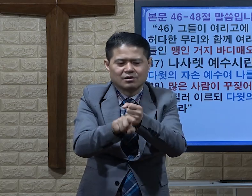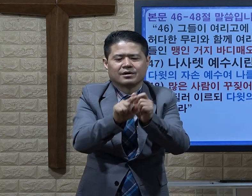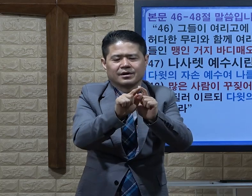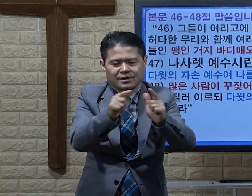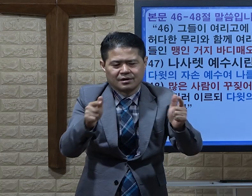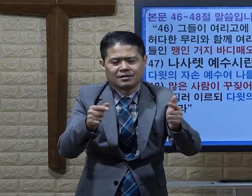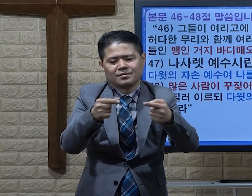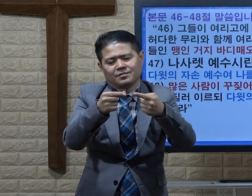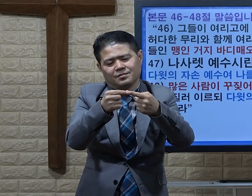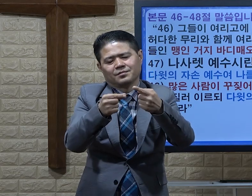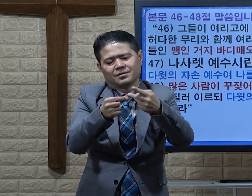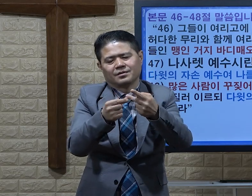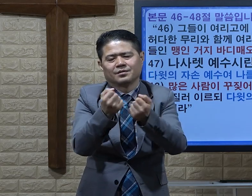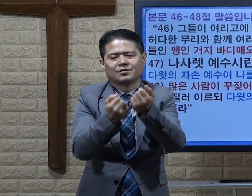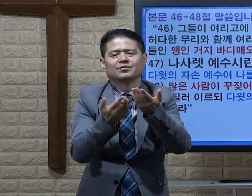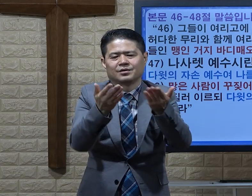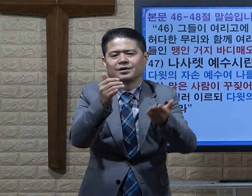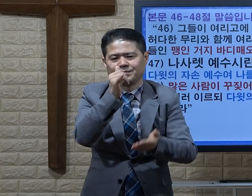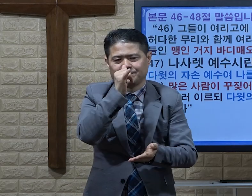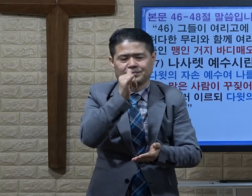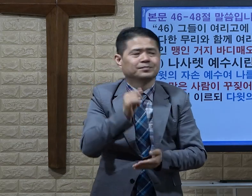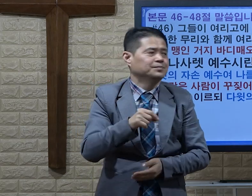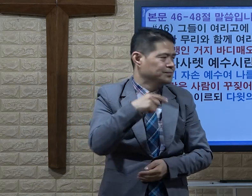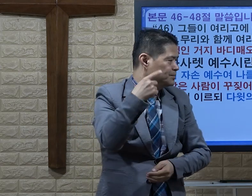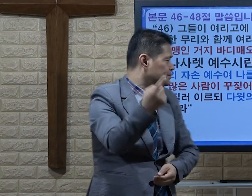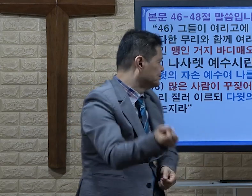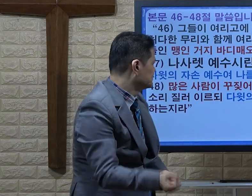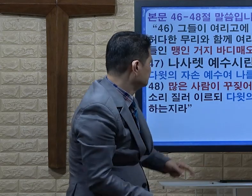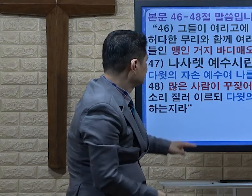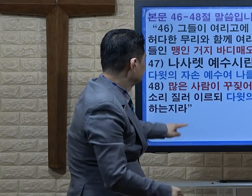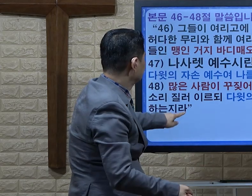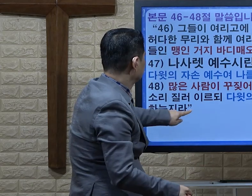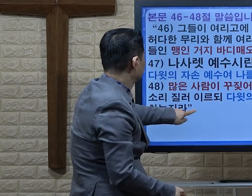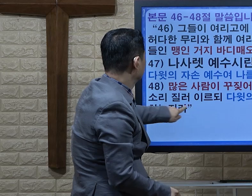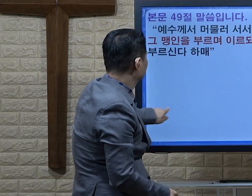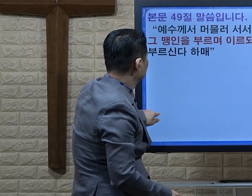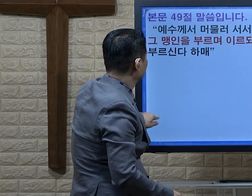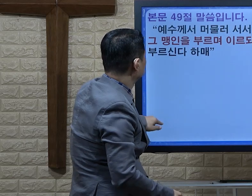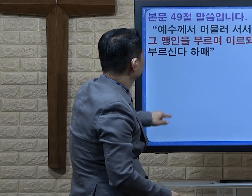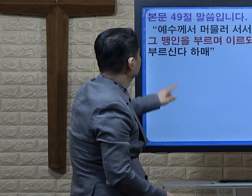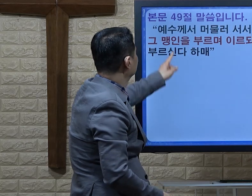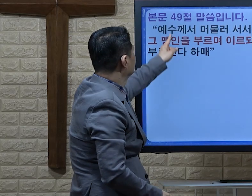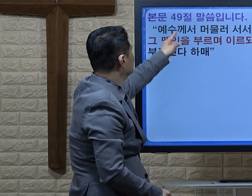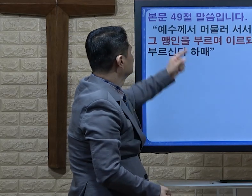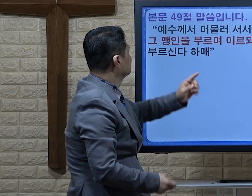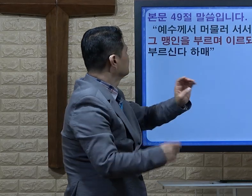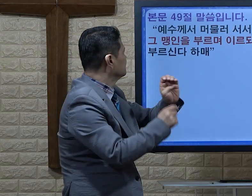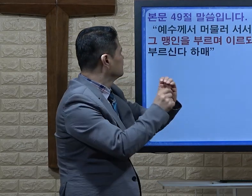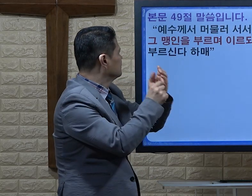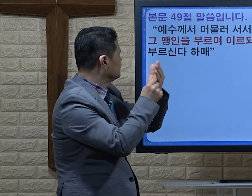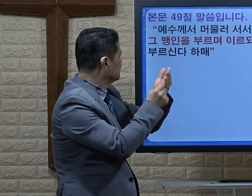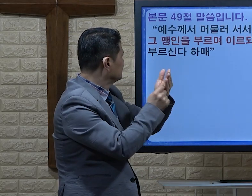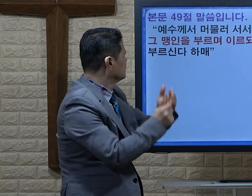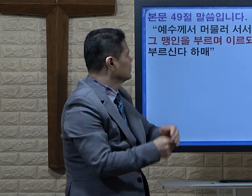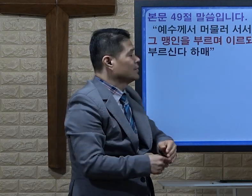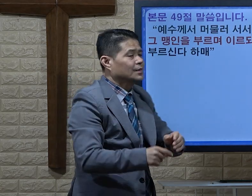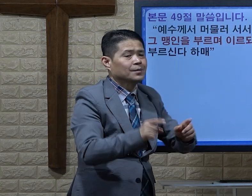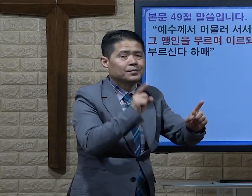대해서 제가 한 번 더 설명드리겠습니다. 49절 말씀인데요.